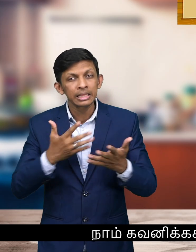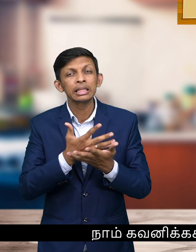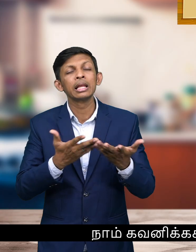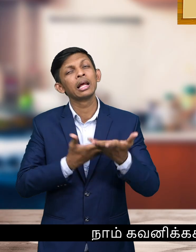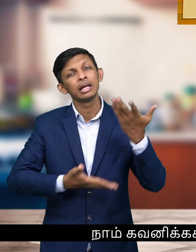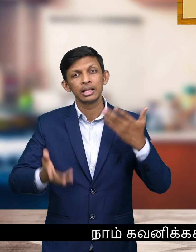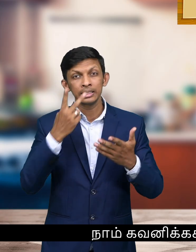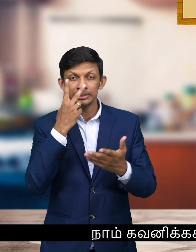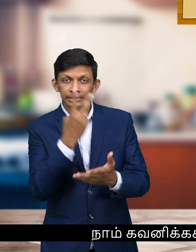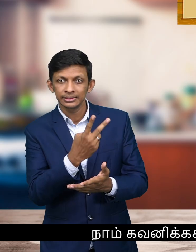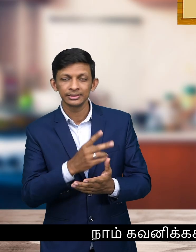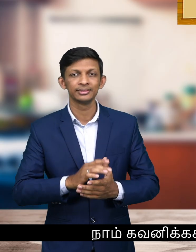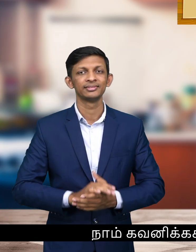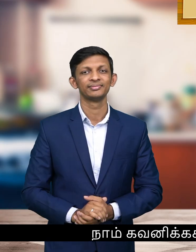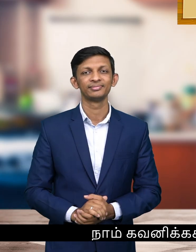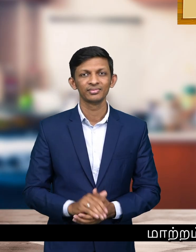ஆகும்.